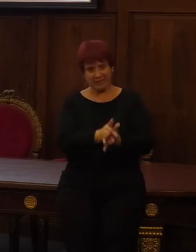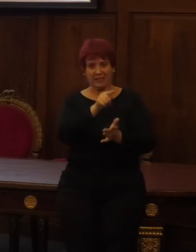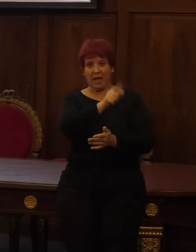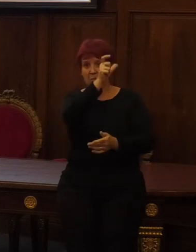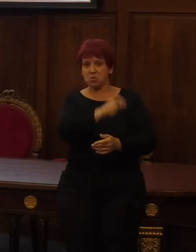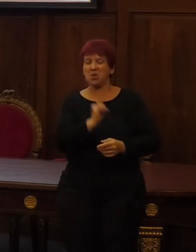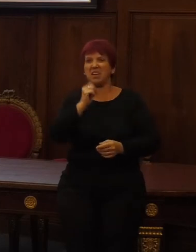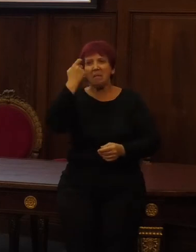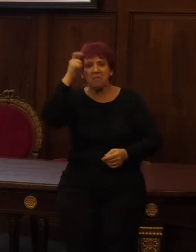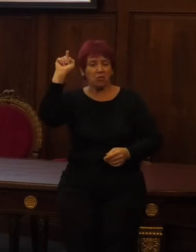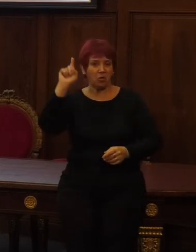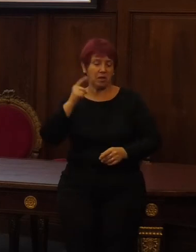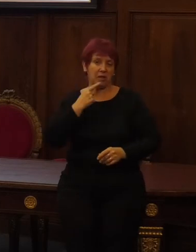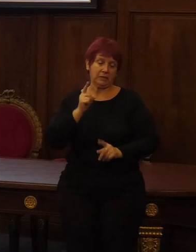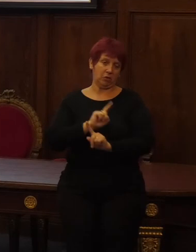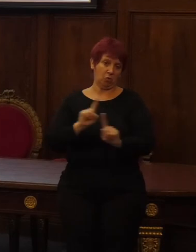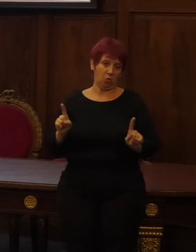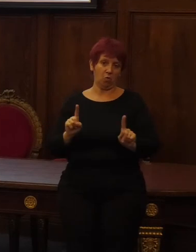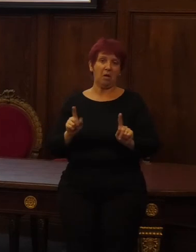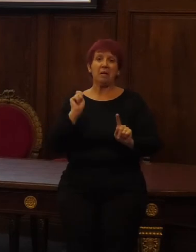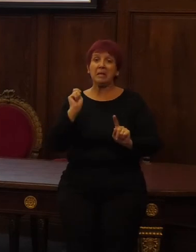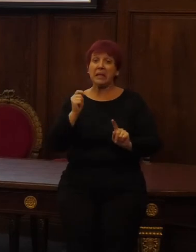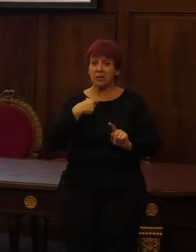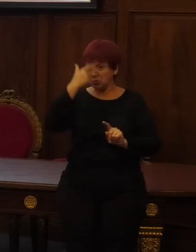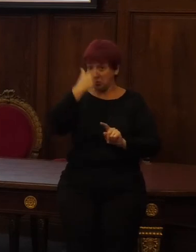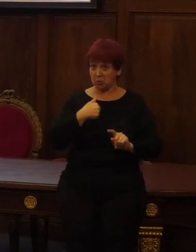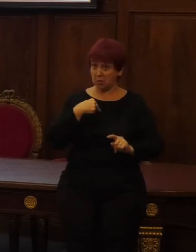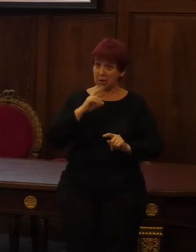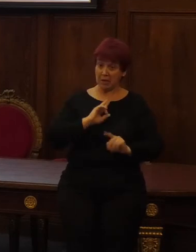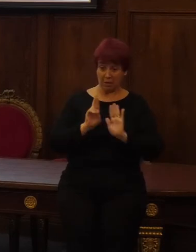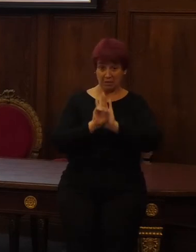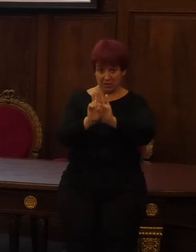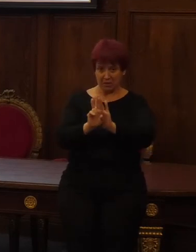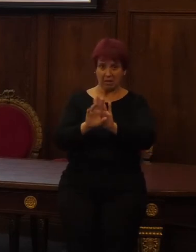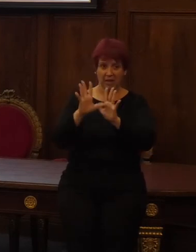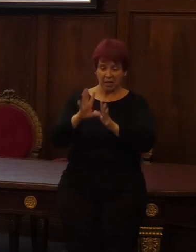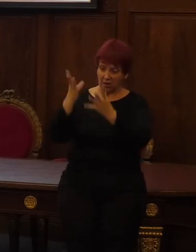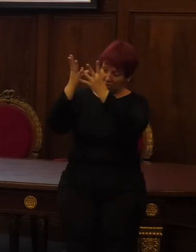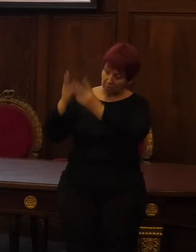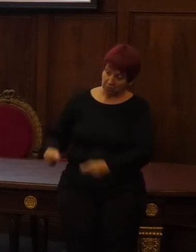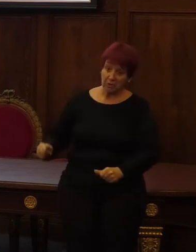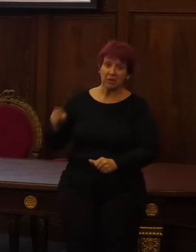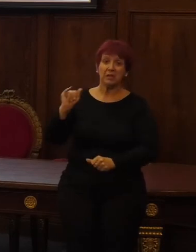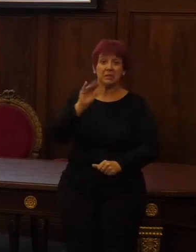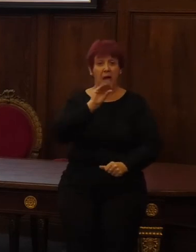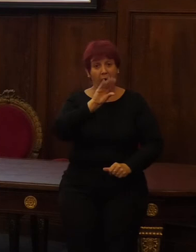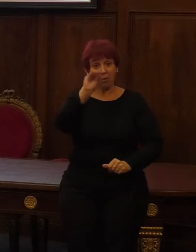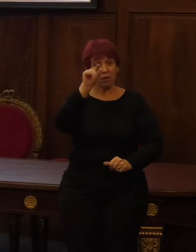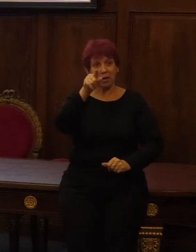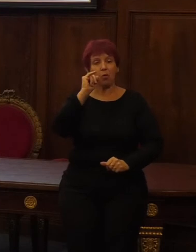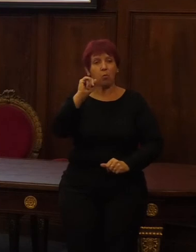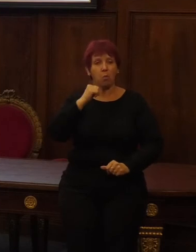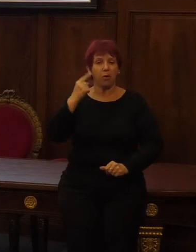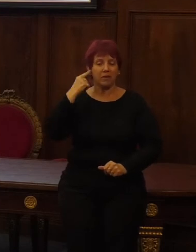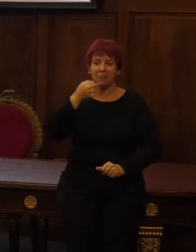Foucault. Ojalá que caiga quien habla para lo que se habla sea